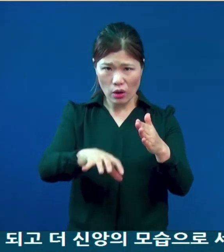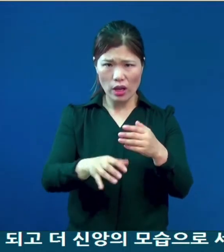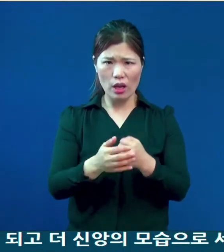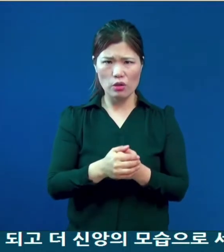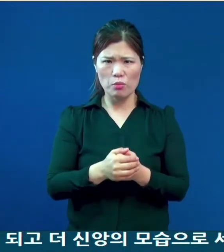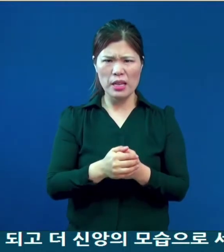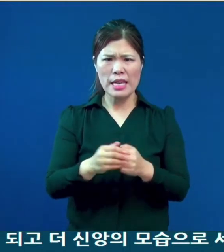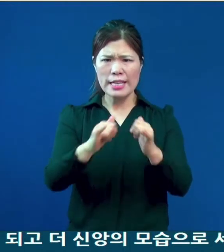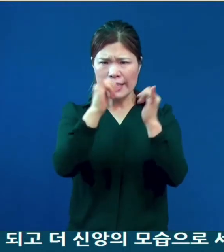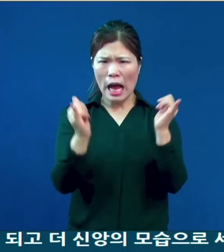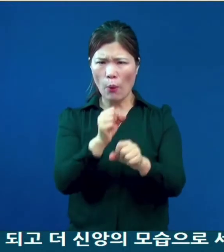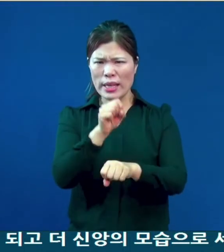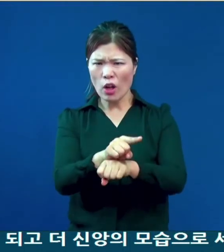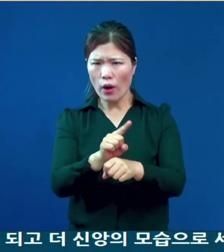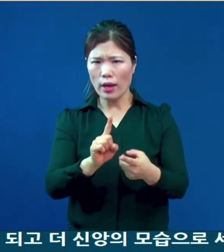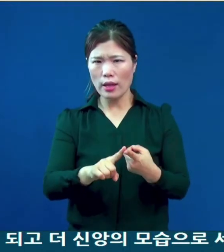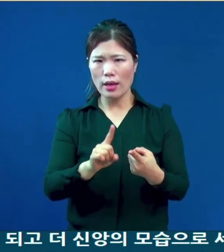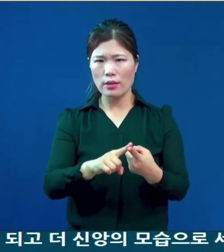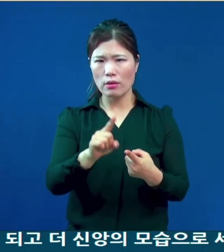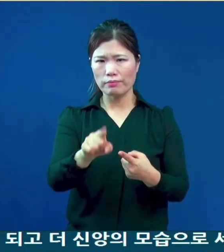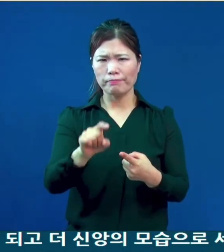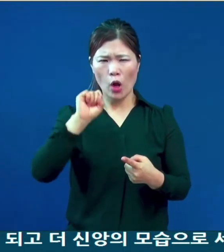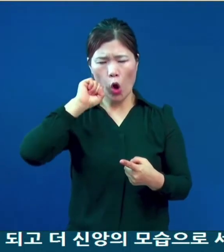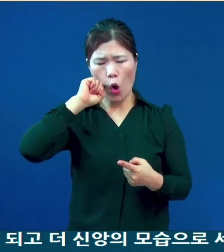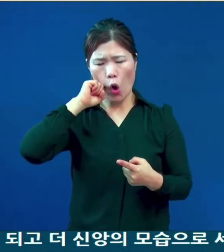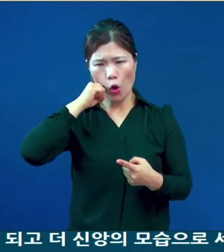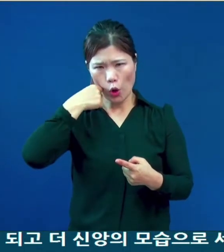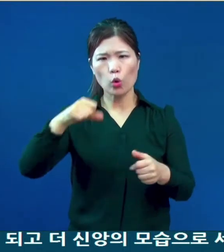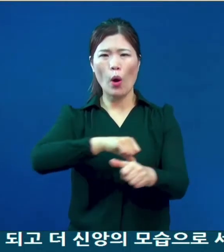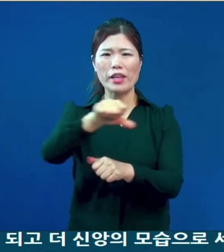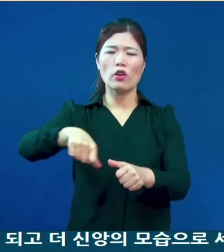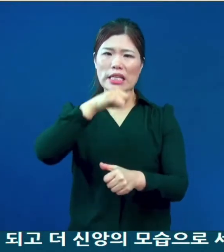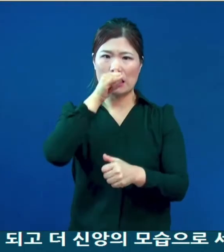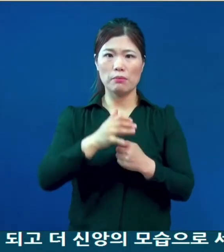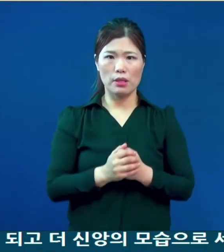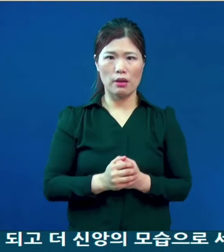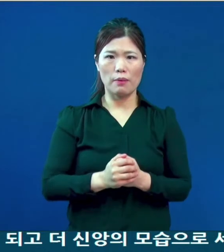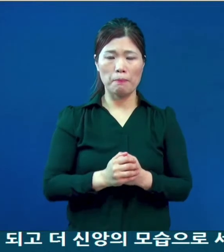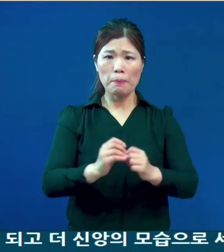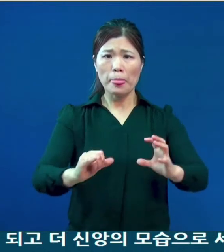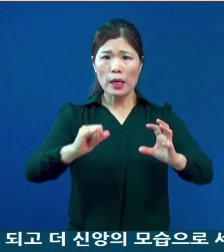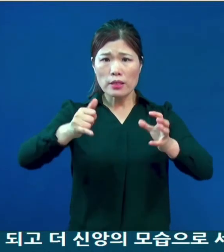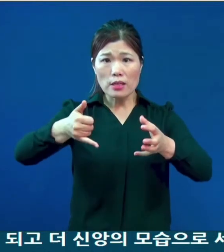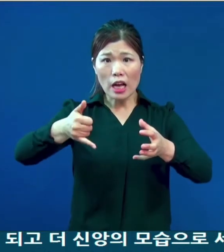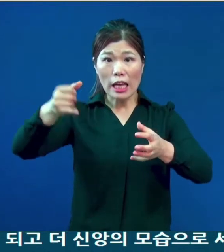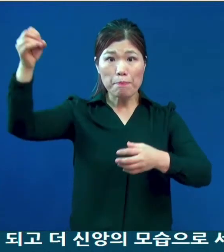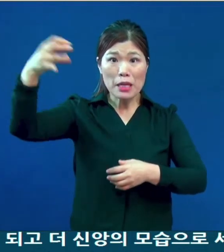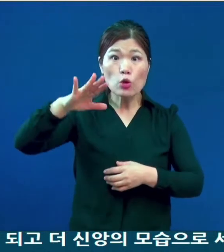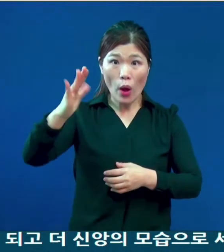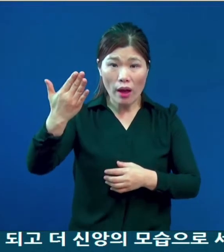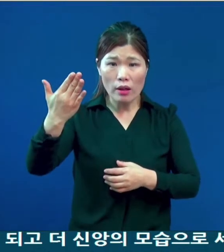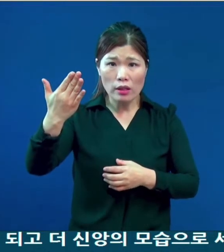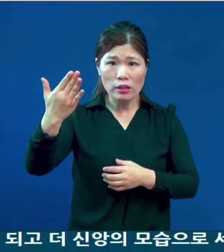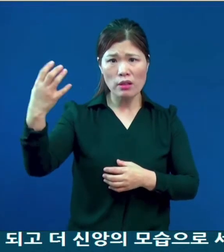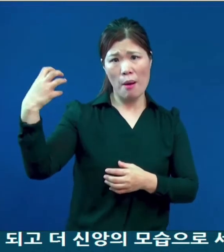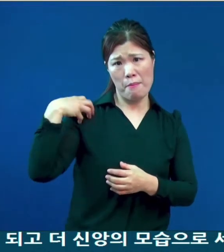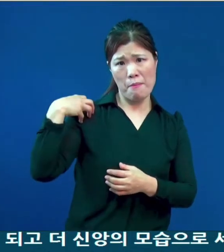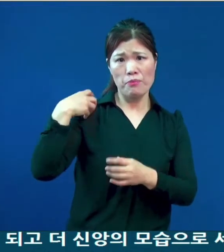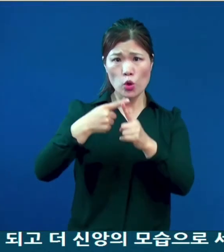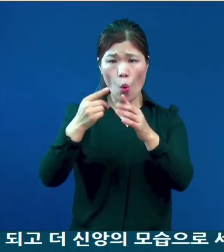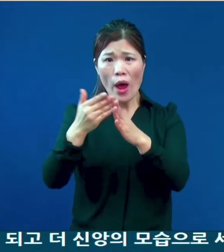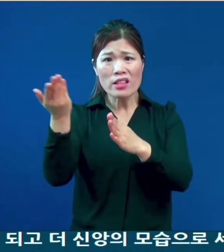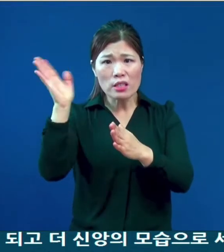오르는 현실 가운데 우리는 살아가고 있습니다. 세상에 빛이 되어야 하는 교회가 오히려 지탄의 대상이